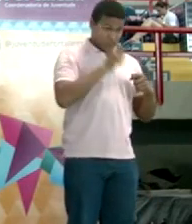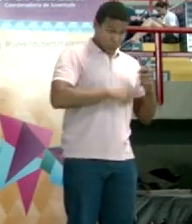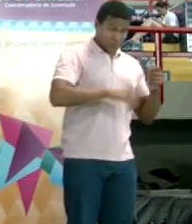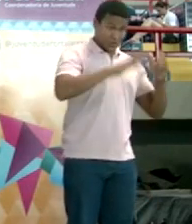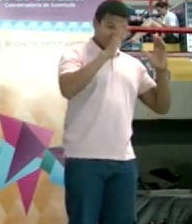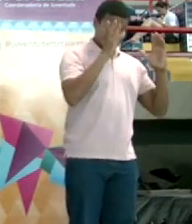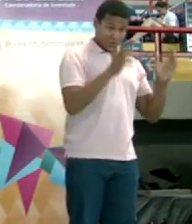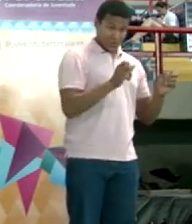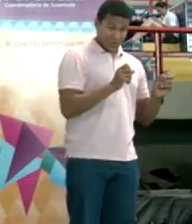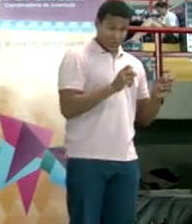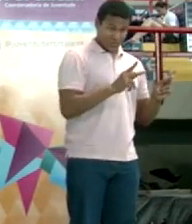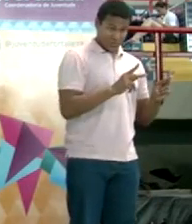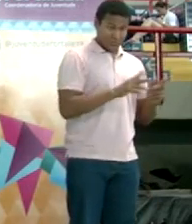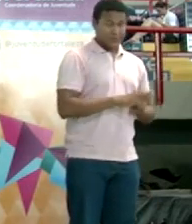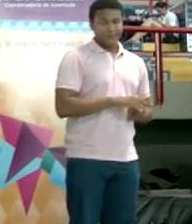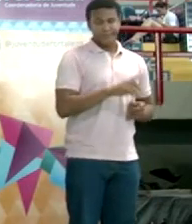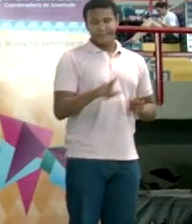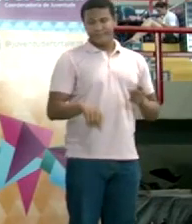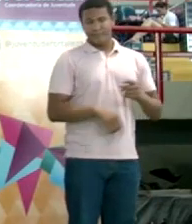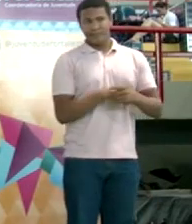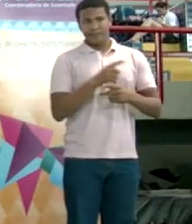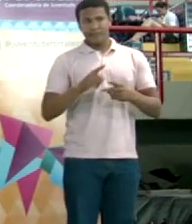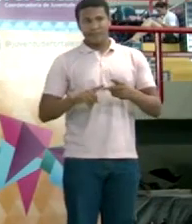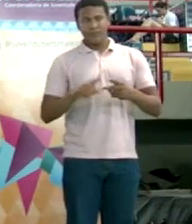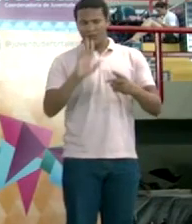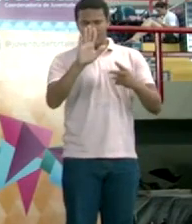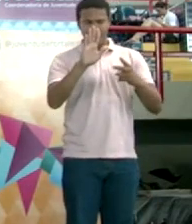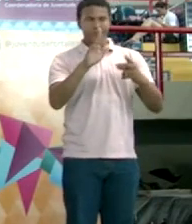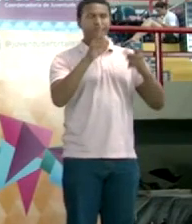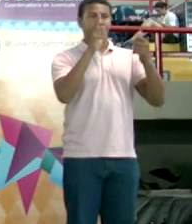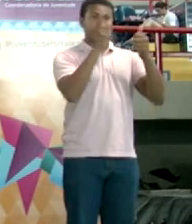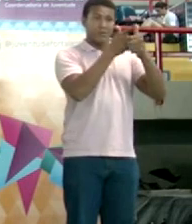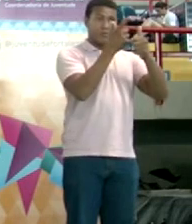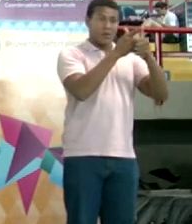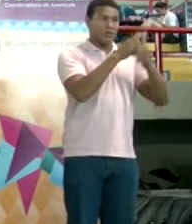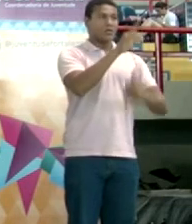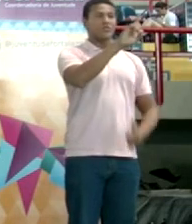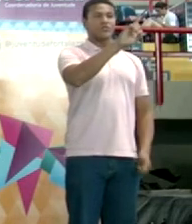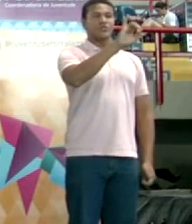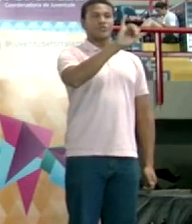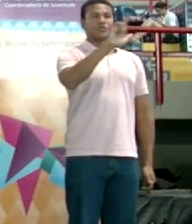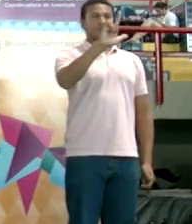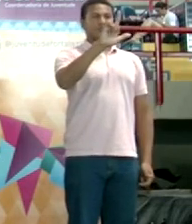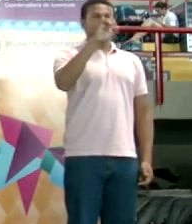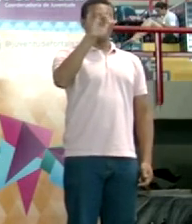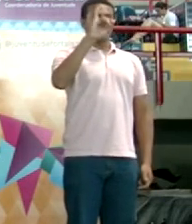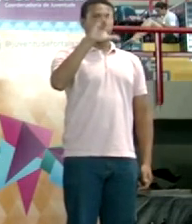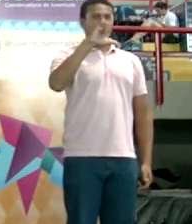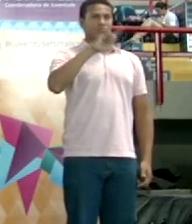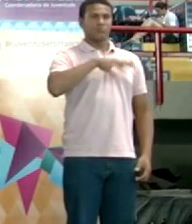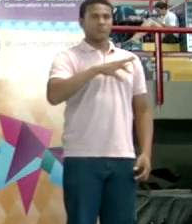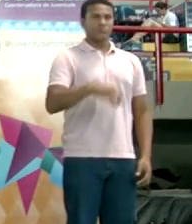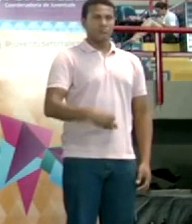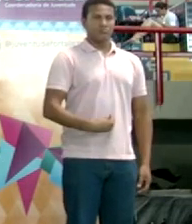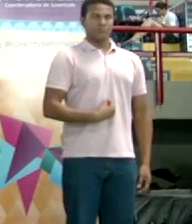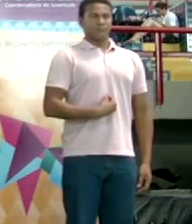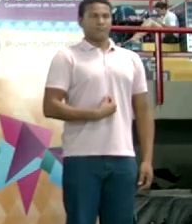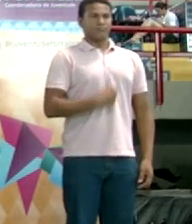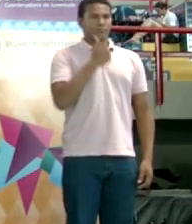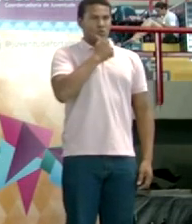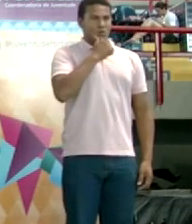Primeiro, o DIU, né, que é o dispositivo intrauterino, ele vai estimular, né, o útero a